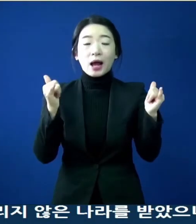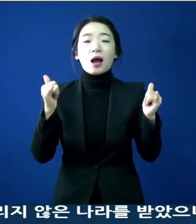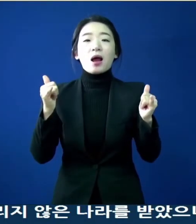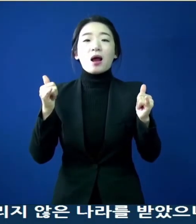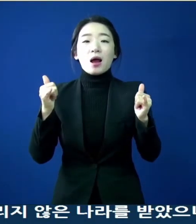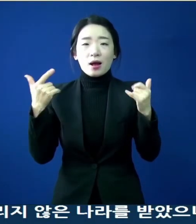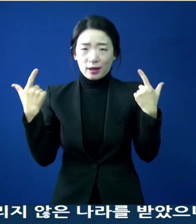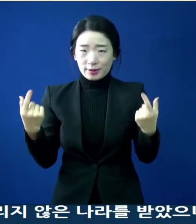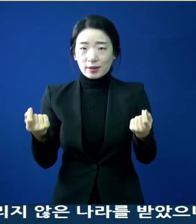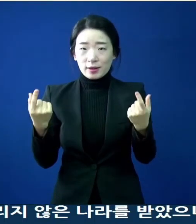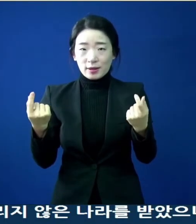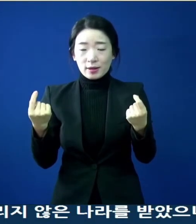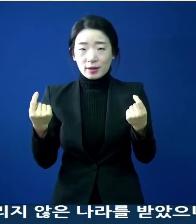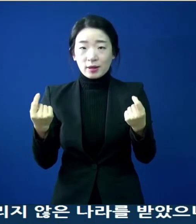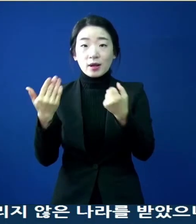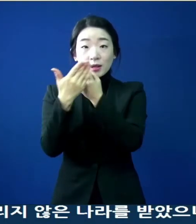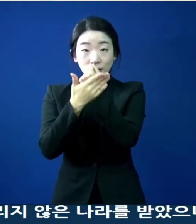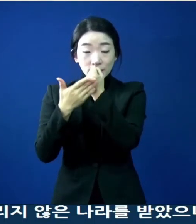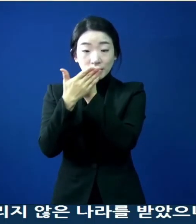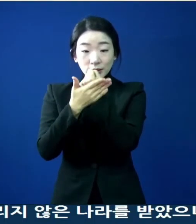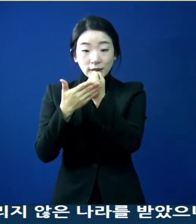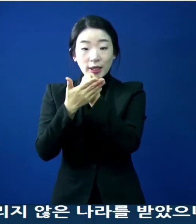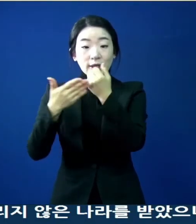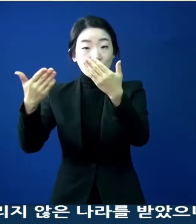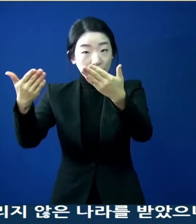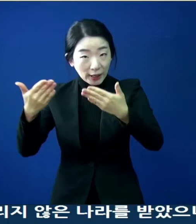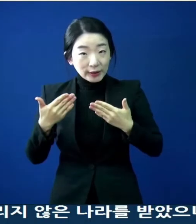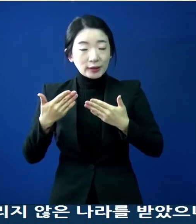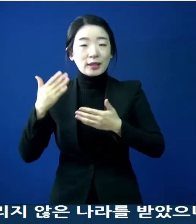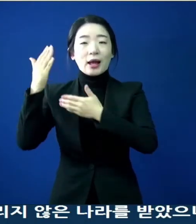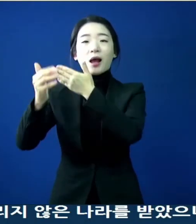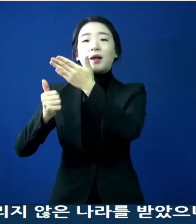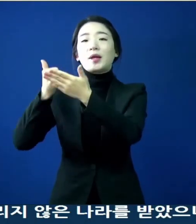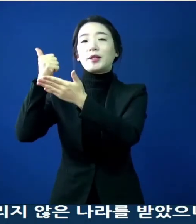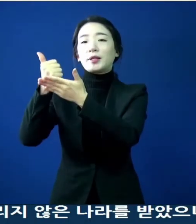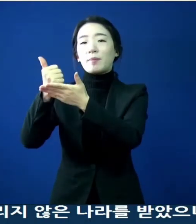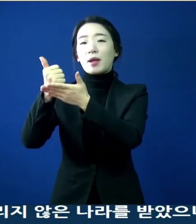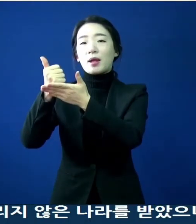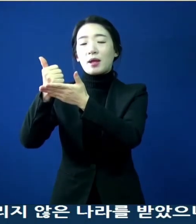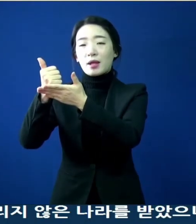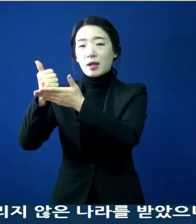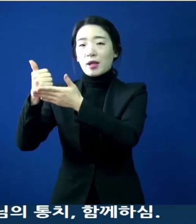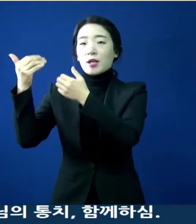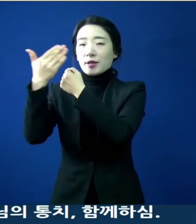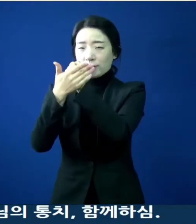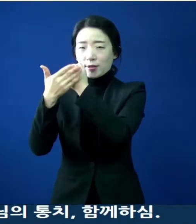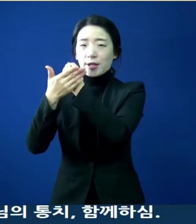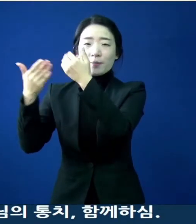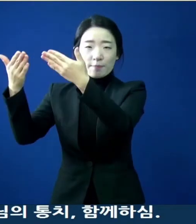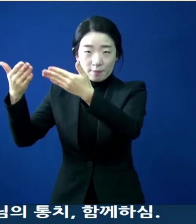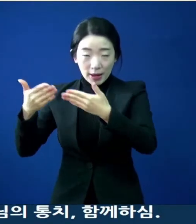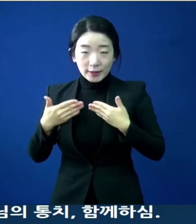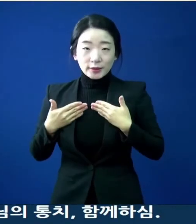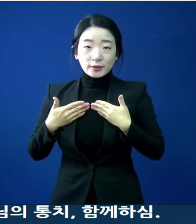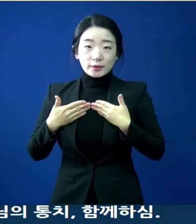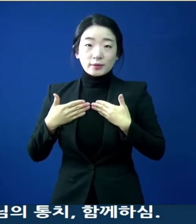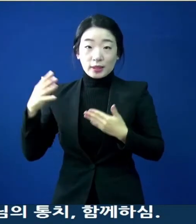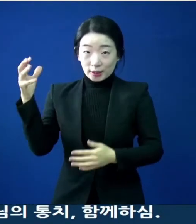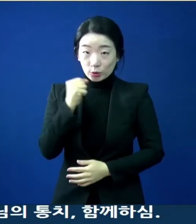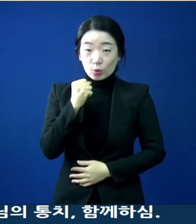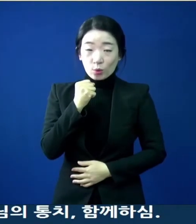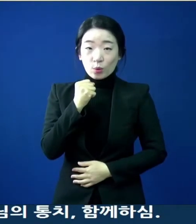사람들은 은혜를 받을 수 있는, 하나님의 호의를 받을 수 있는 자격이 생겼다는 겁니다. 그 호의를 가지고 뭘 해야